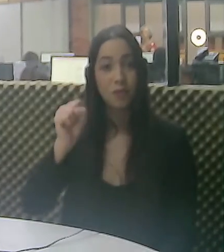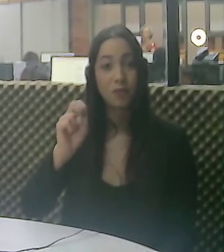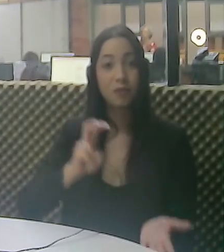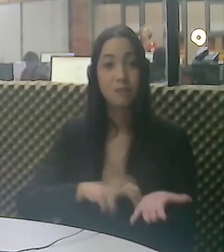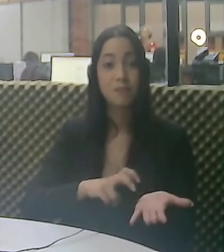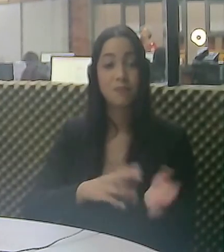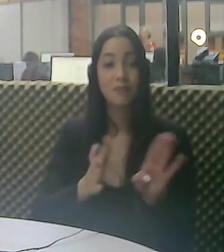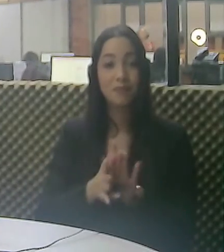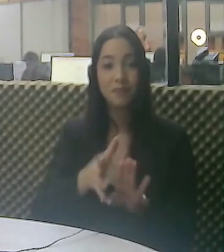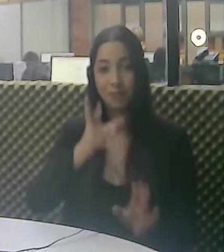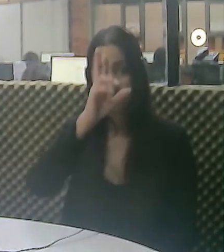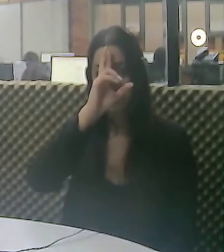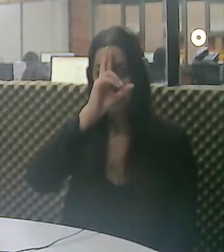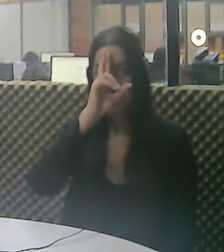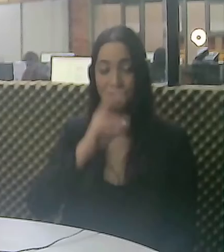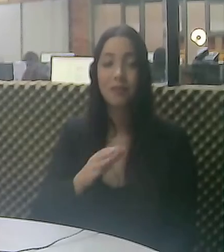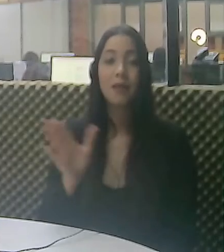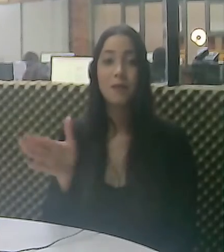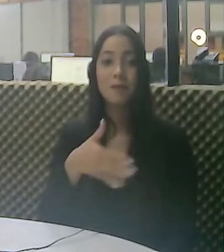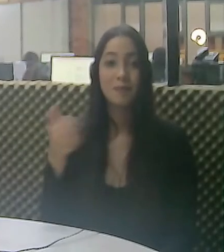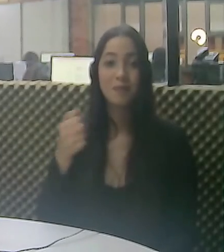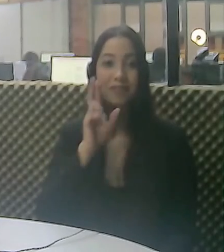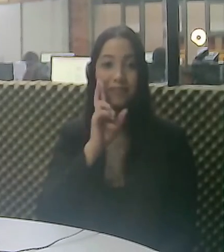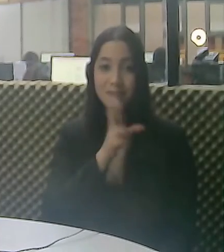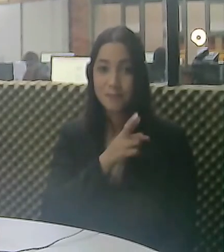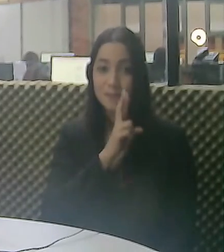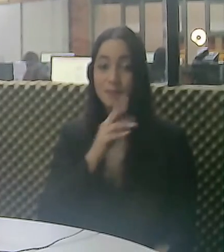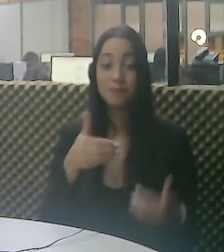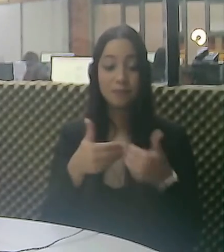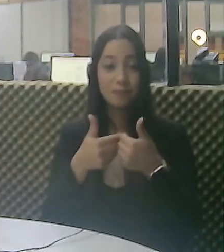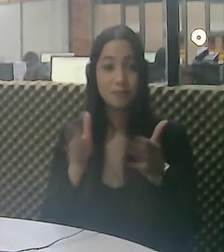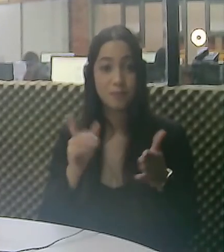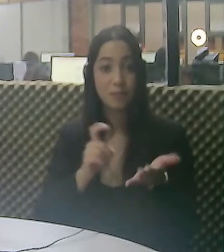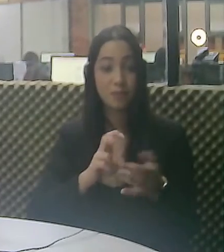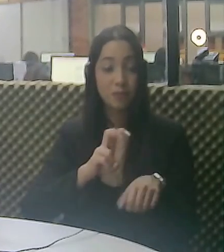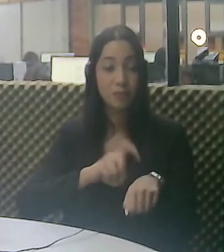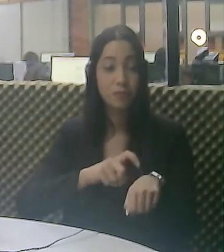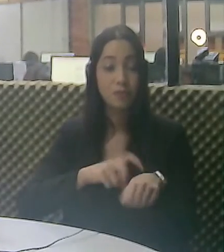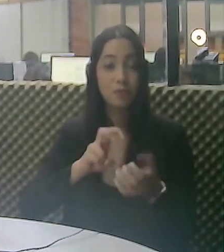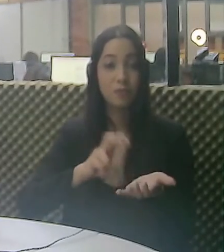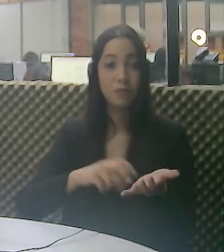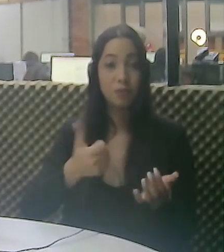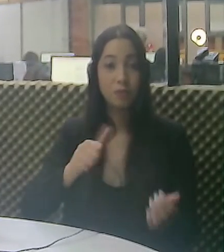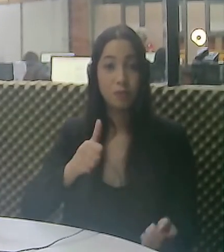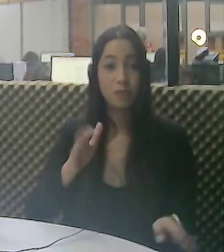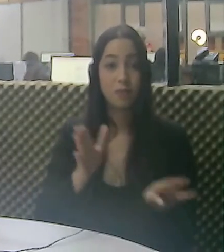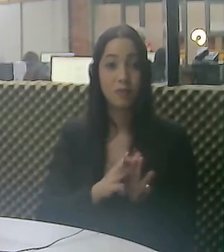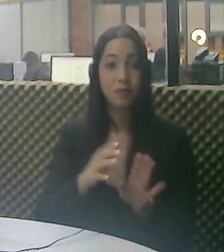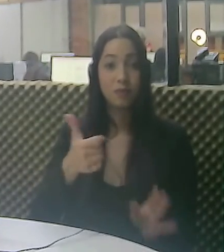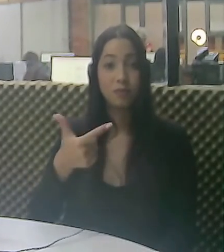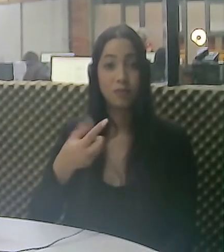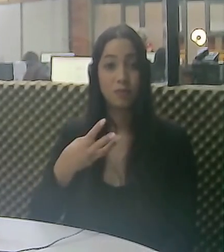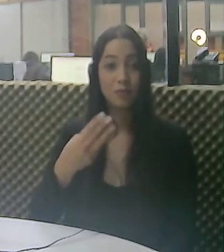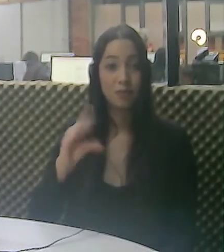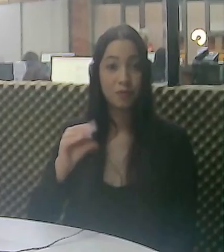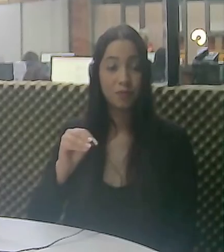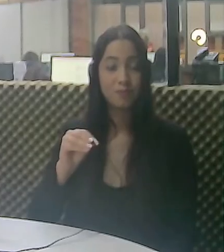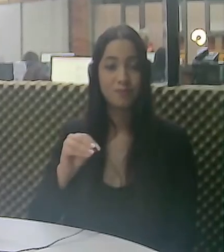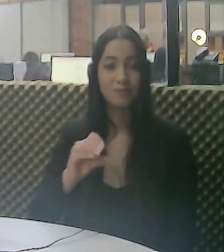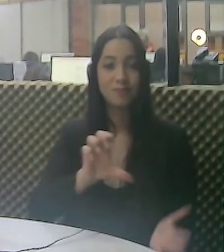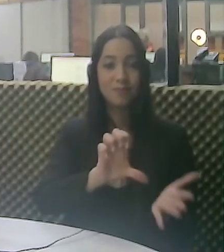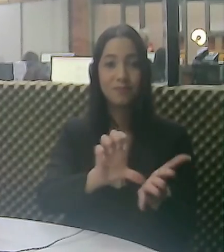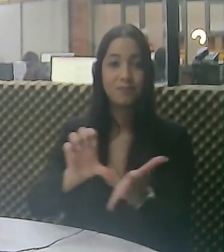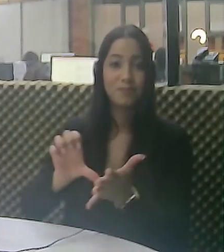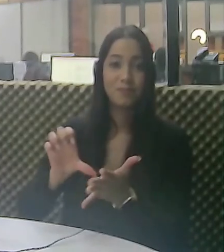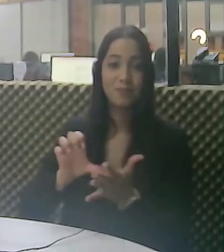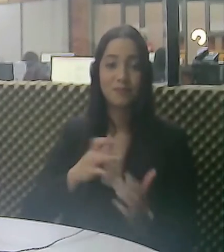da manhã até o meio-dia já os bares restaurantes ficam abertos de 11 da manhã até às 11:00 da noite as unidades de